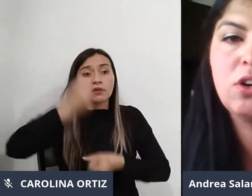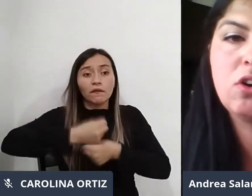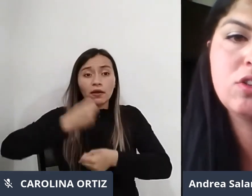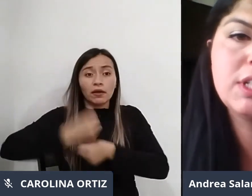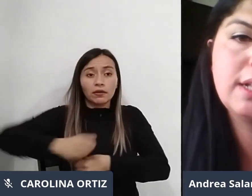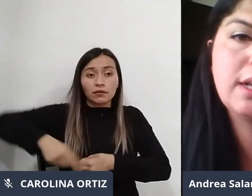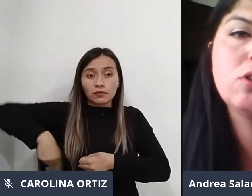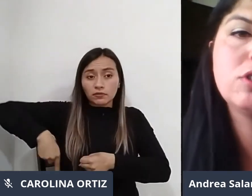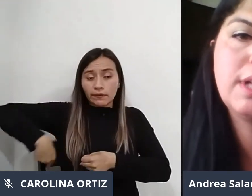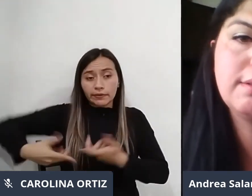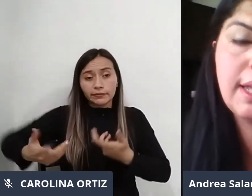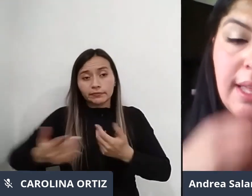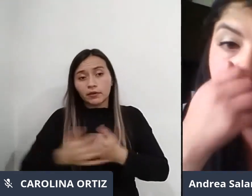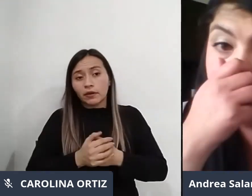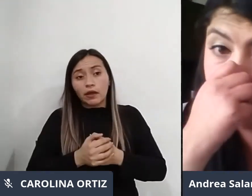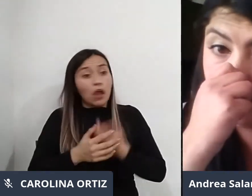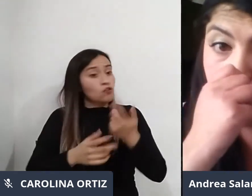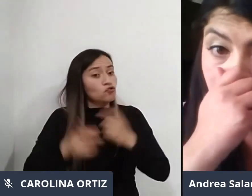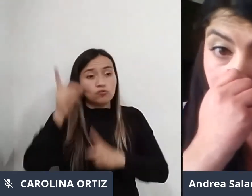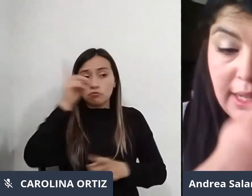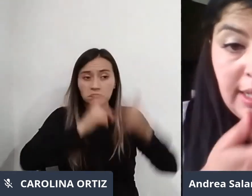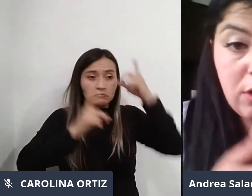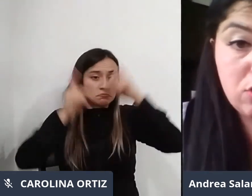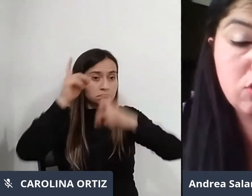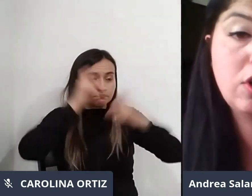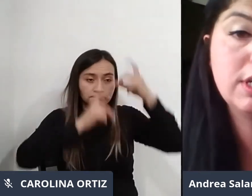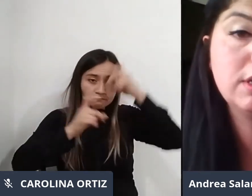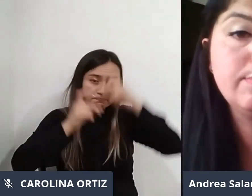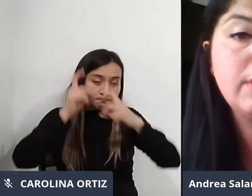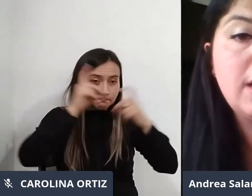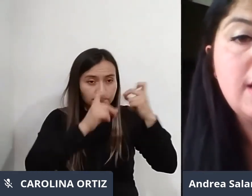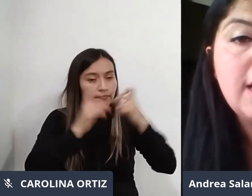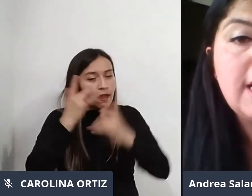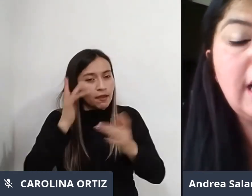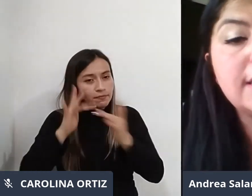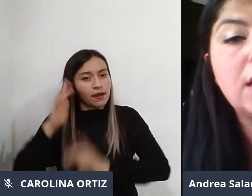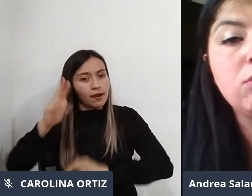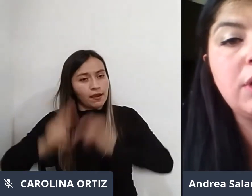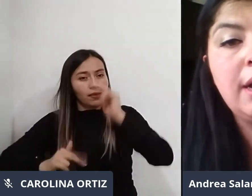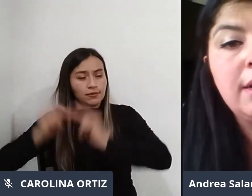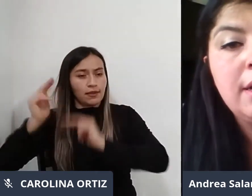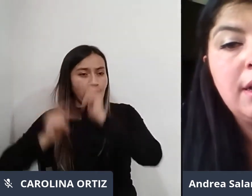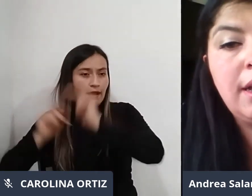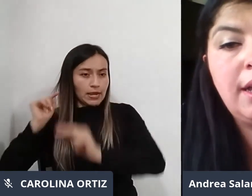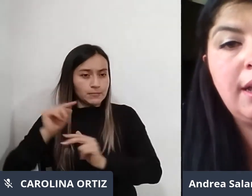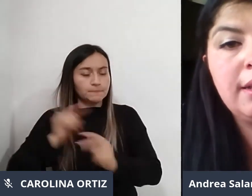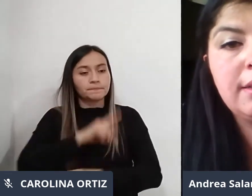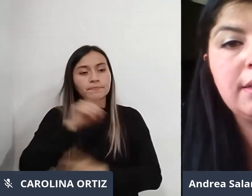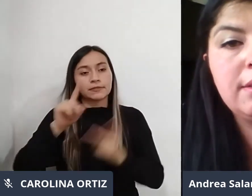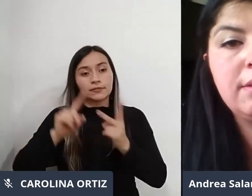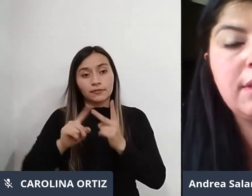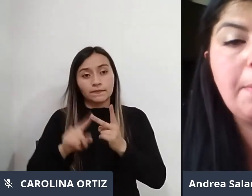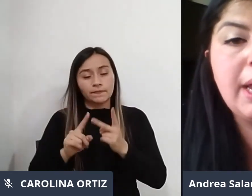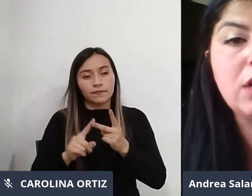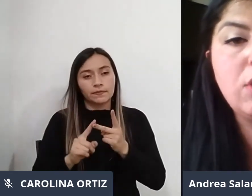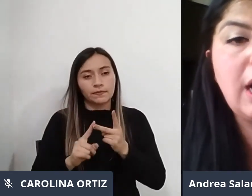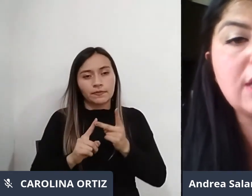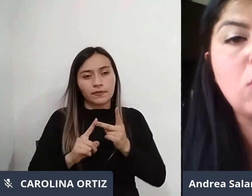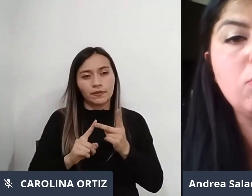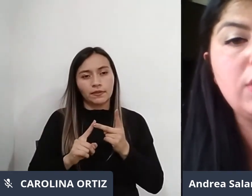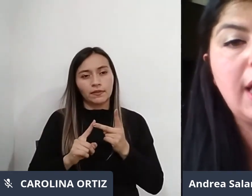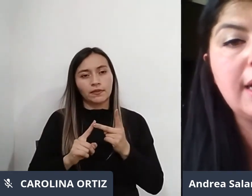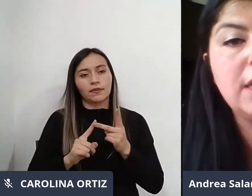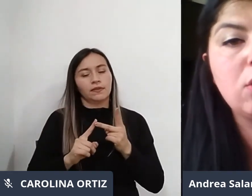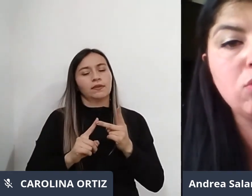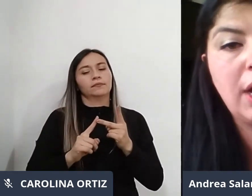una reflexión consciente, constante de este tipo de construcciones, ¿no? Y la segunda, también ayudar a